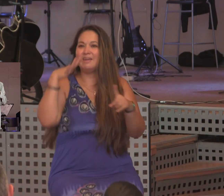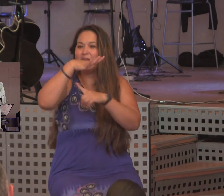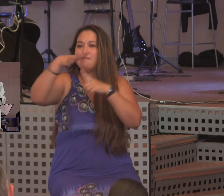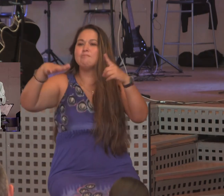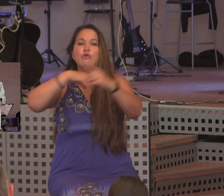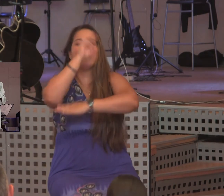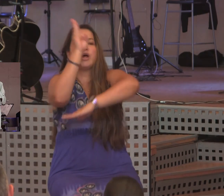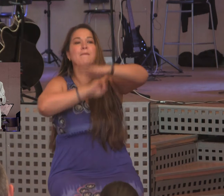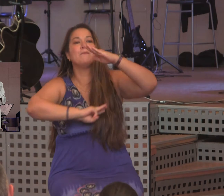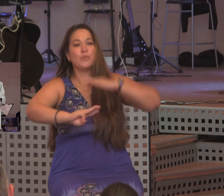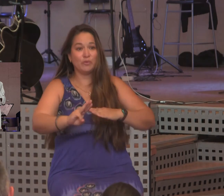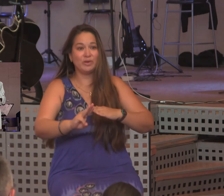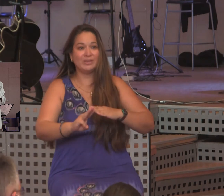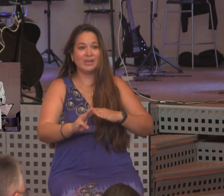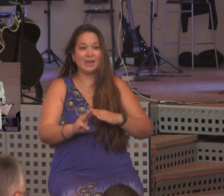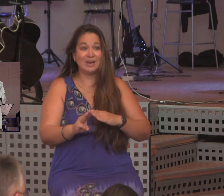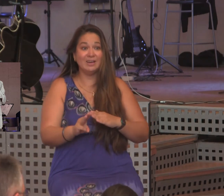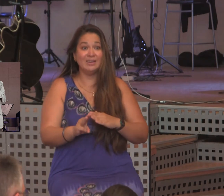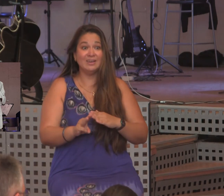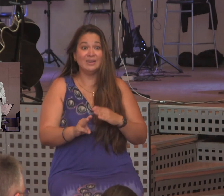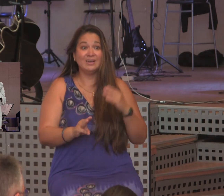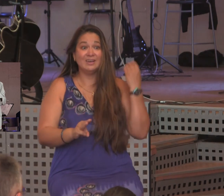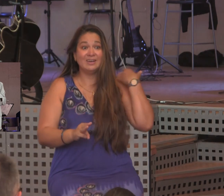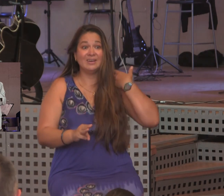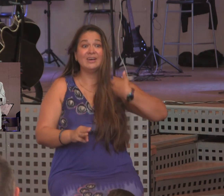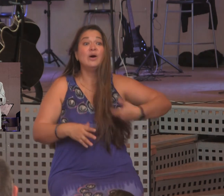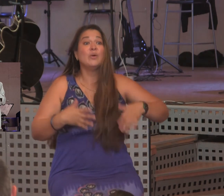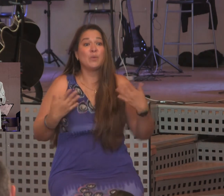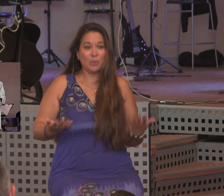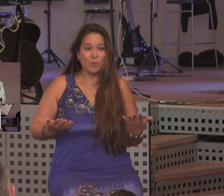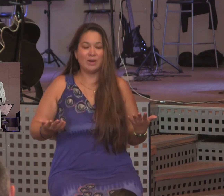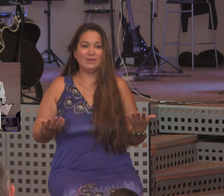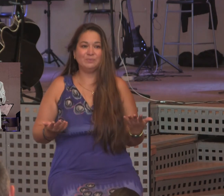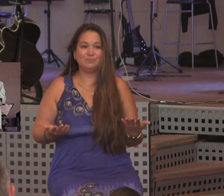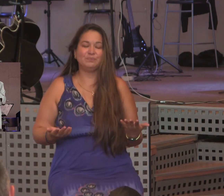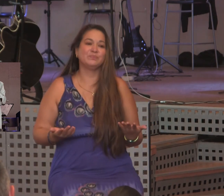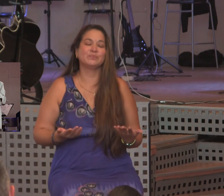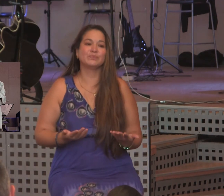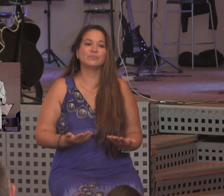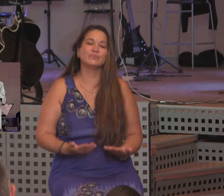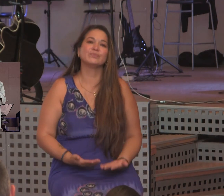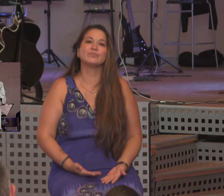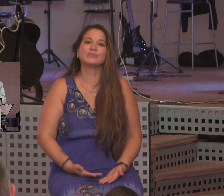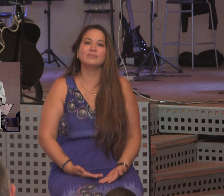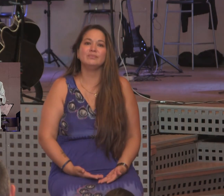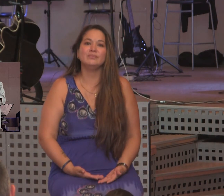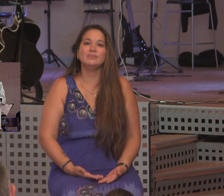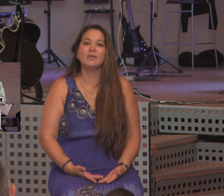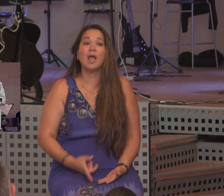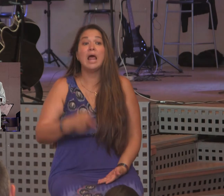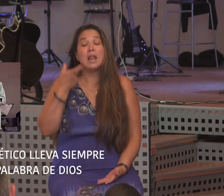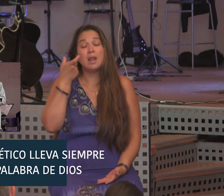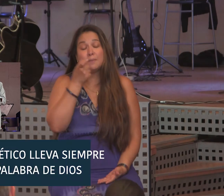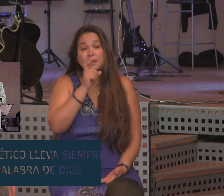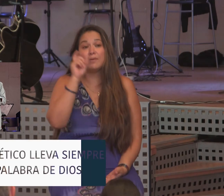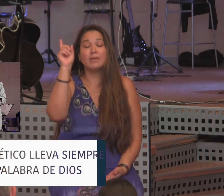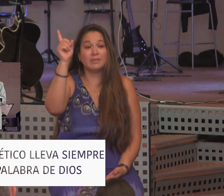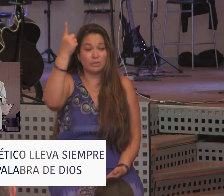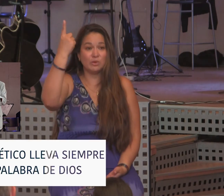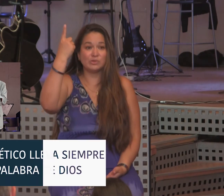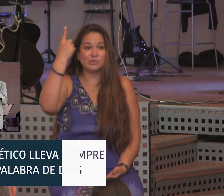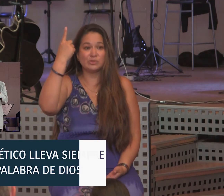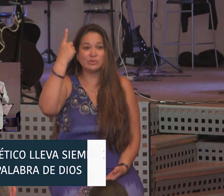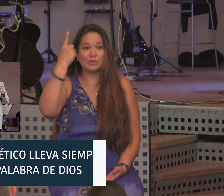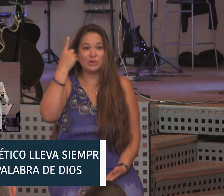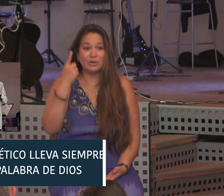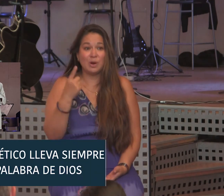lleva siempre, permitidme esta expresión radical, lleva siempre la palabra de Dios.